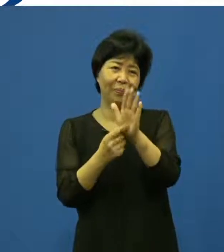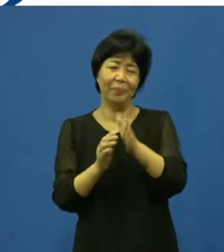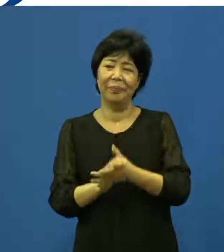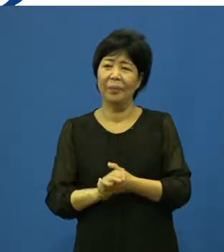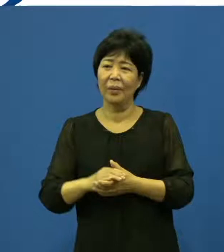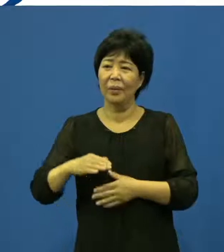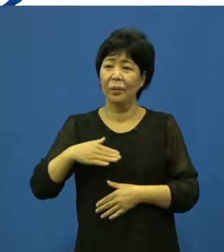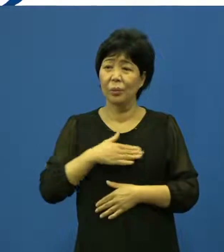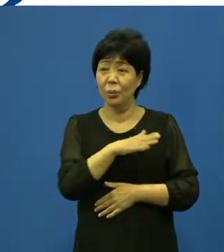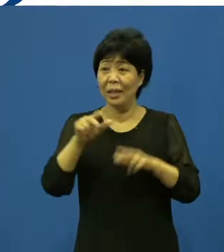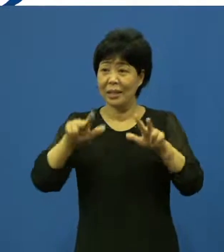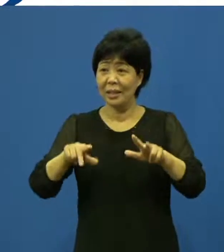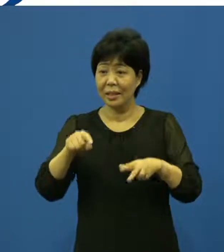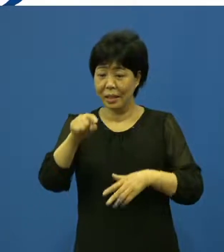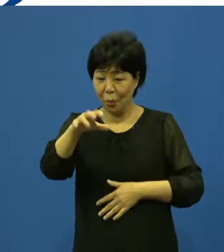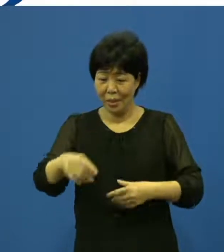은혜예요.